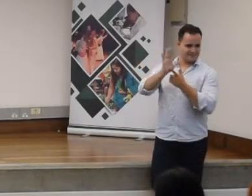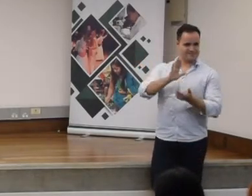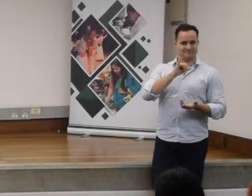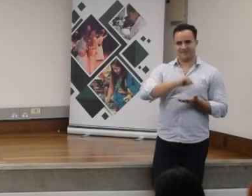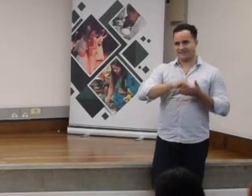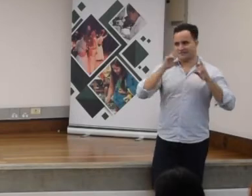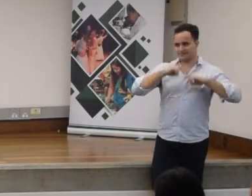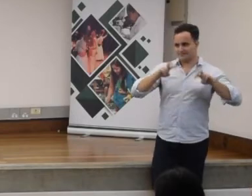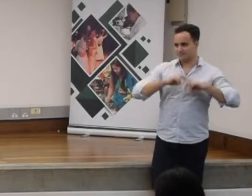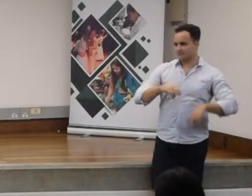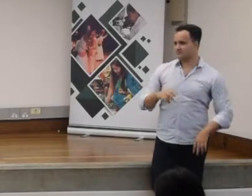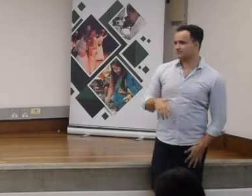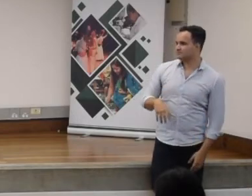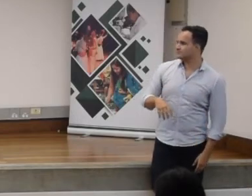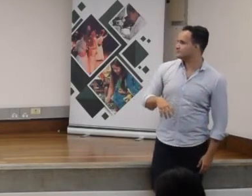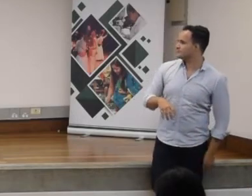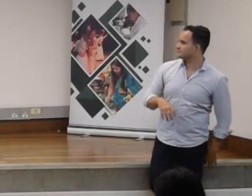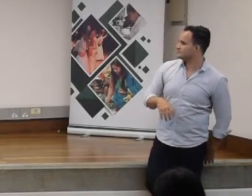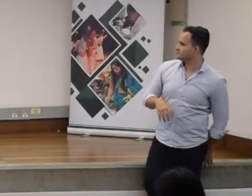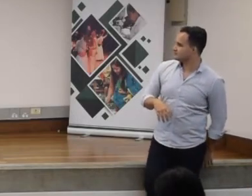estudio.